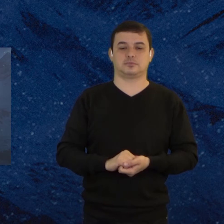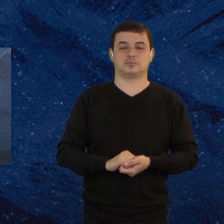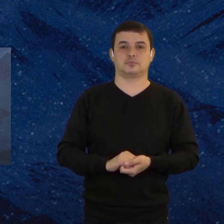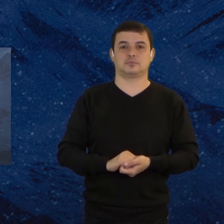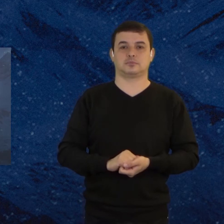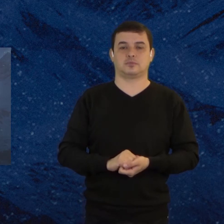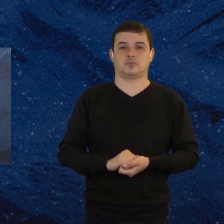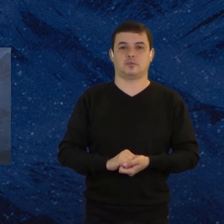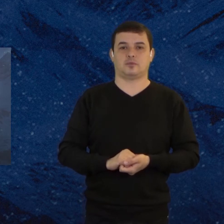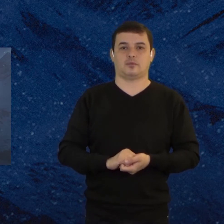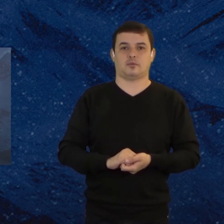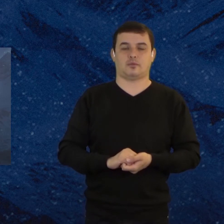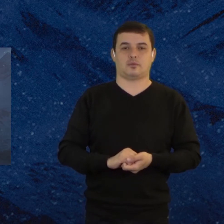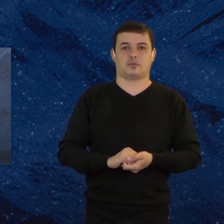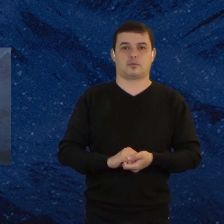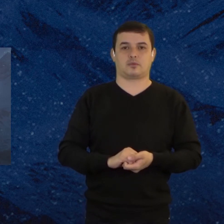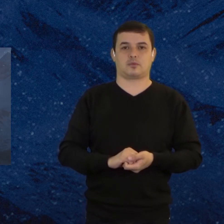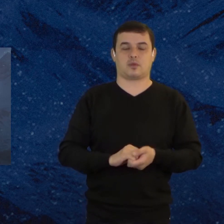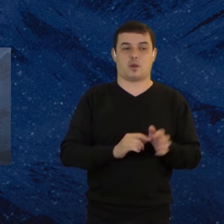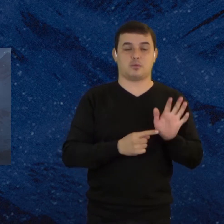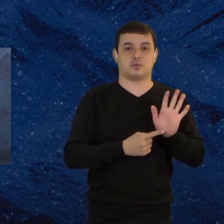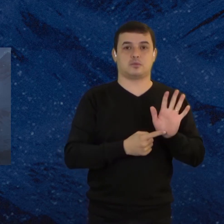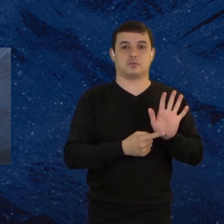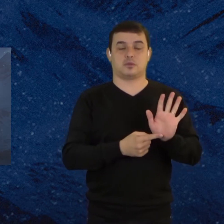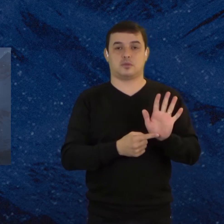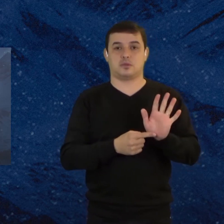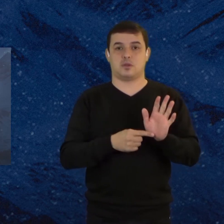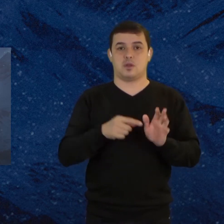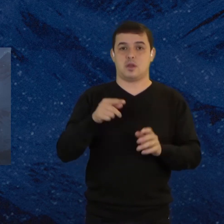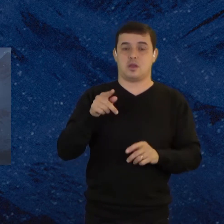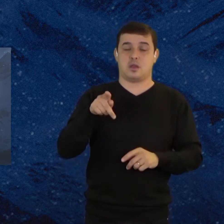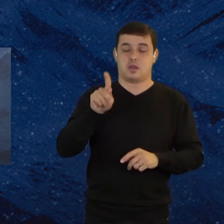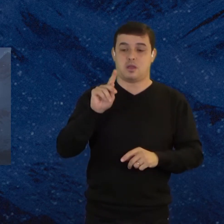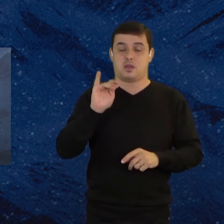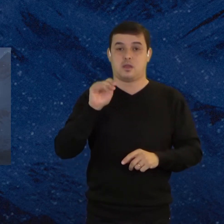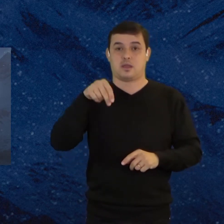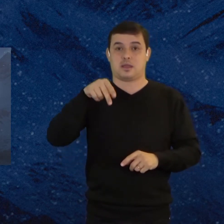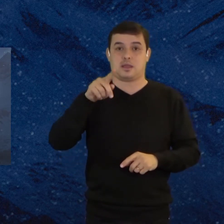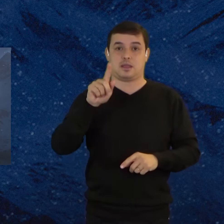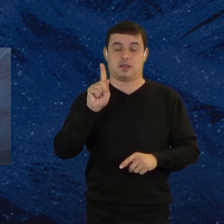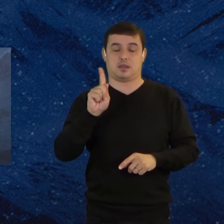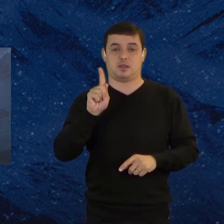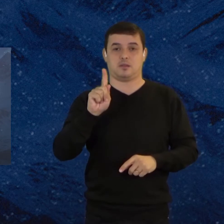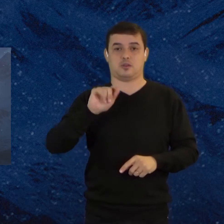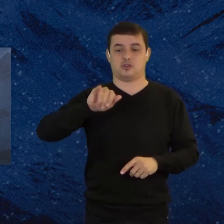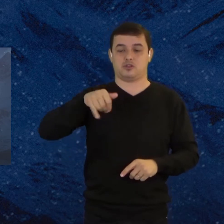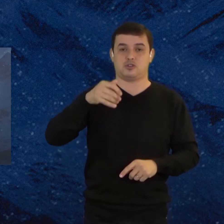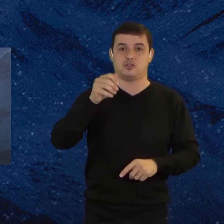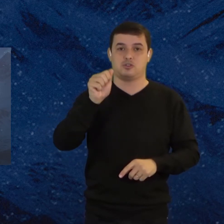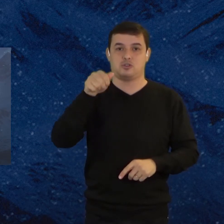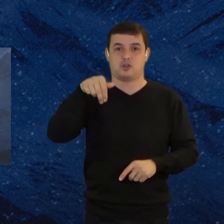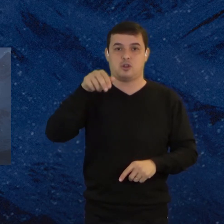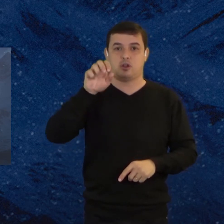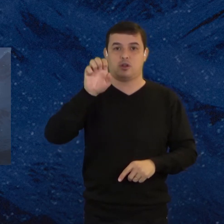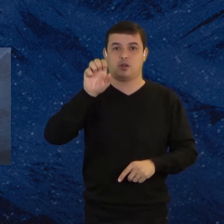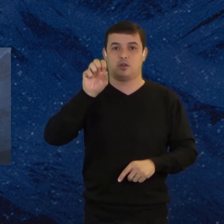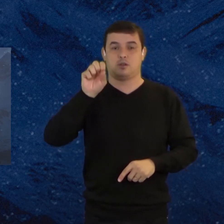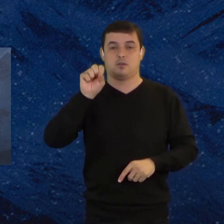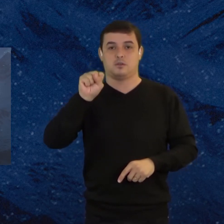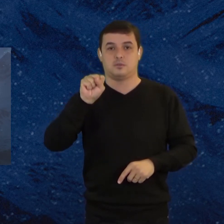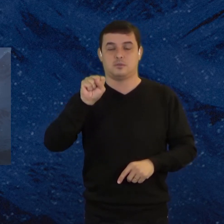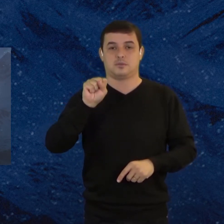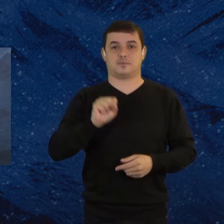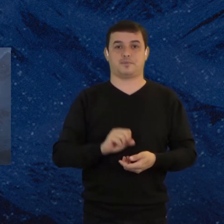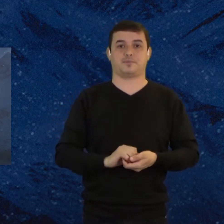King James atualizada. Irmão Pedro tem usado nas suas mensagens, Pedro Dong, e nós